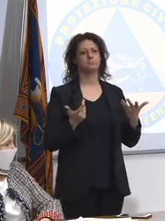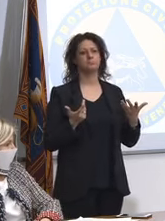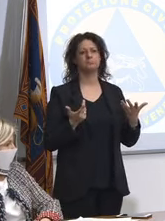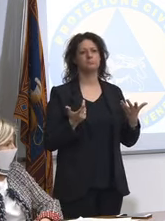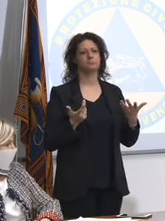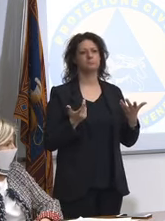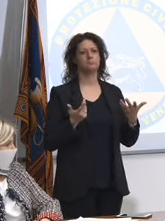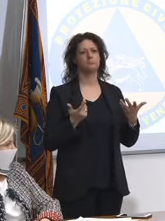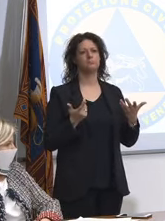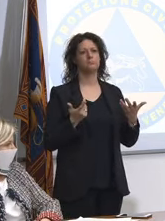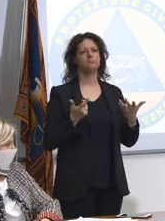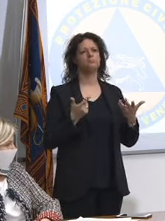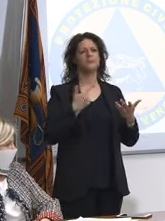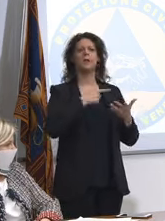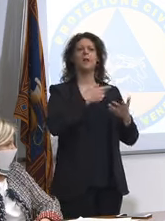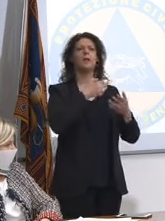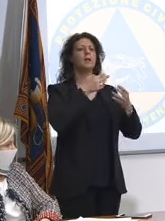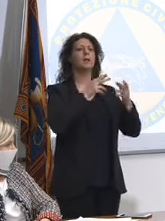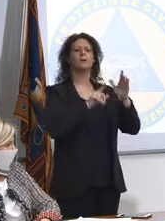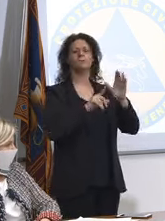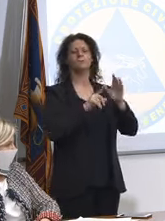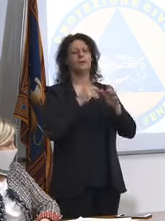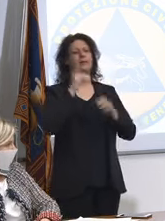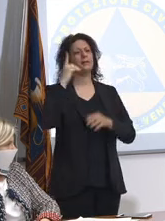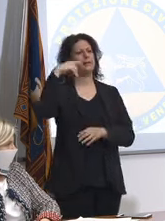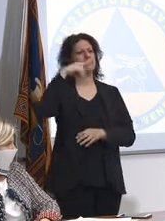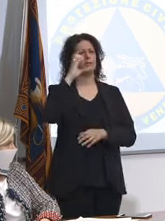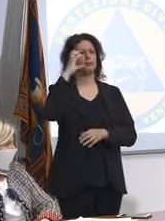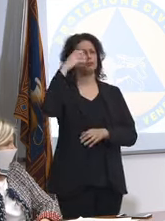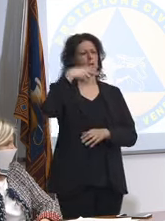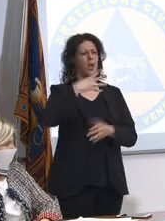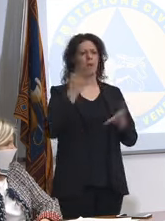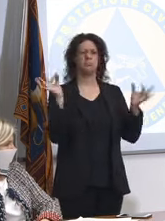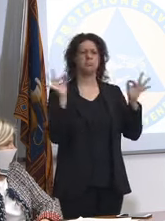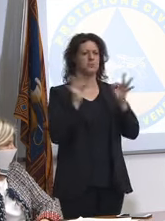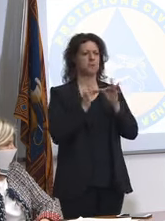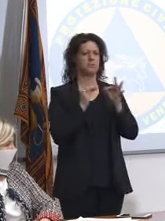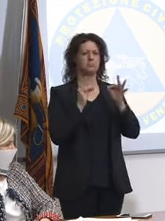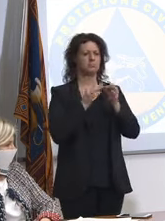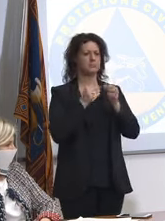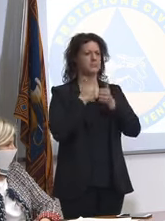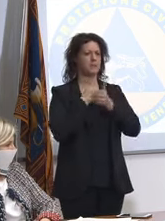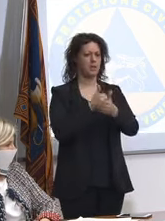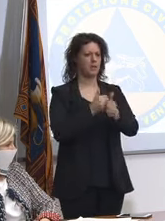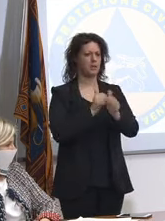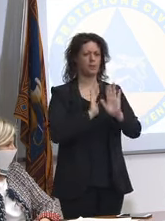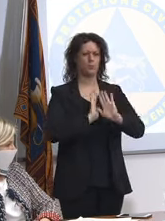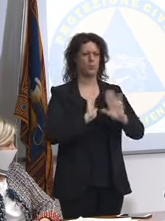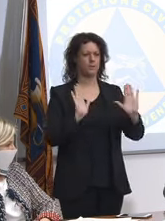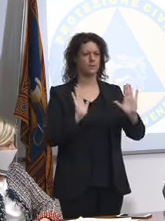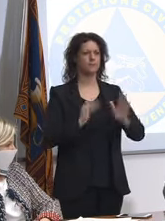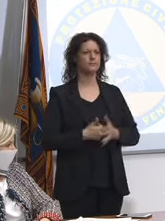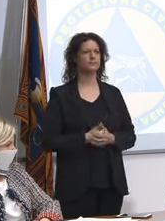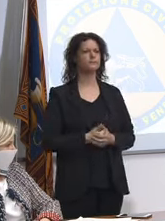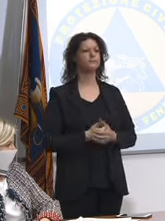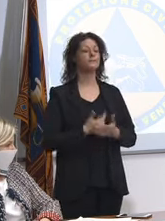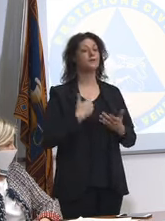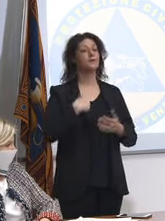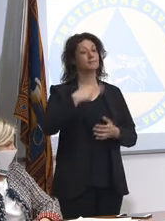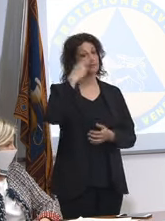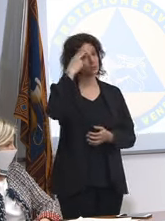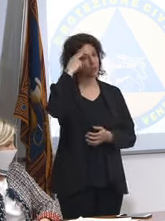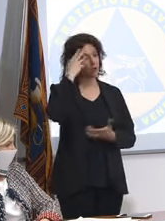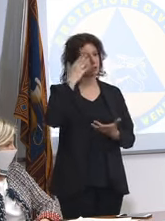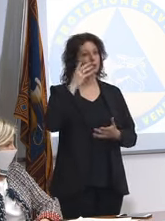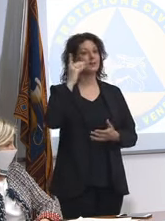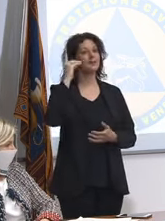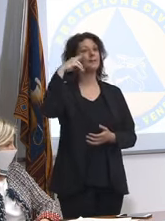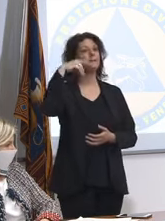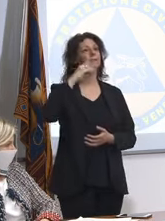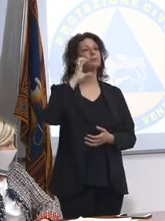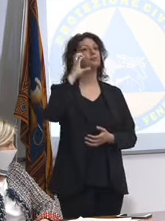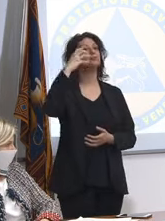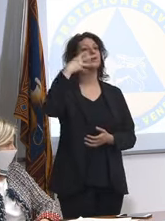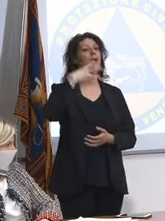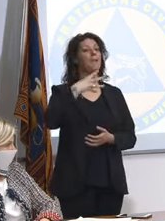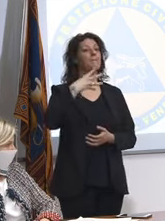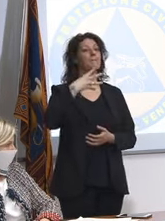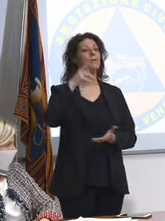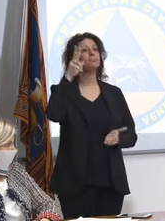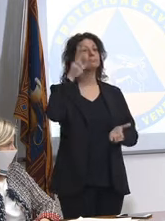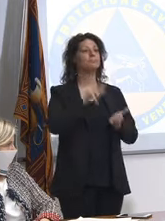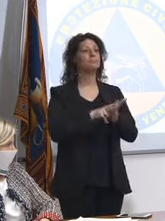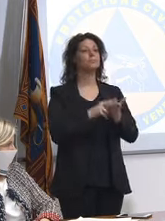stato deciso a livello nazionale col DPCM. Vi ricordo che il DPCM ha approvato